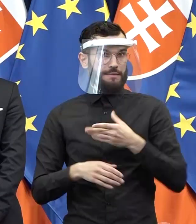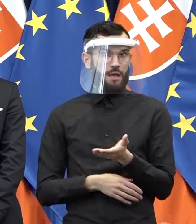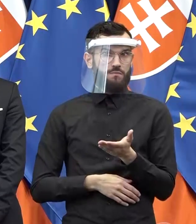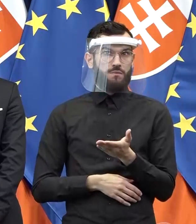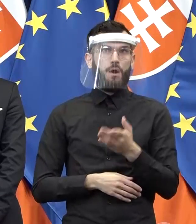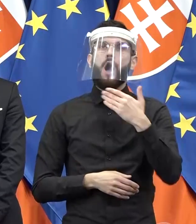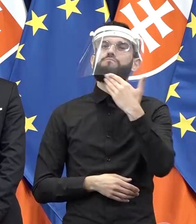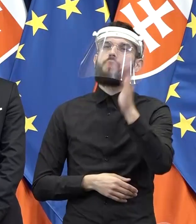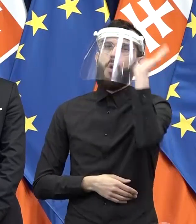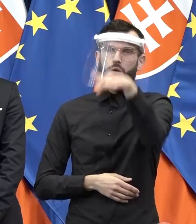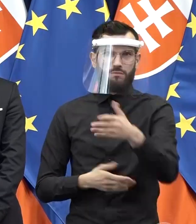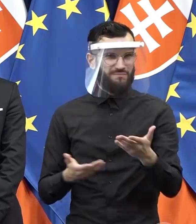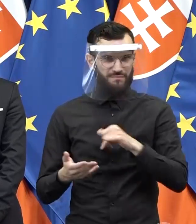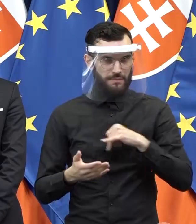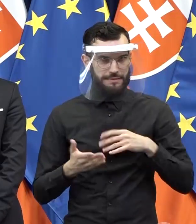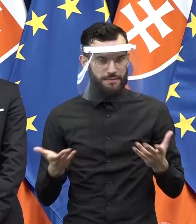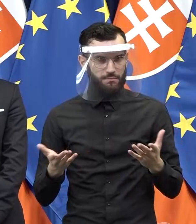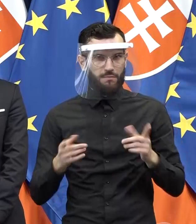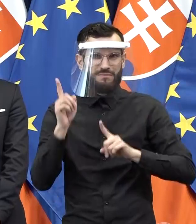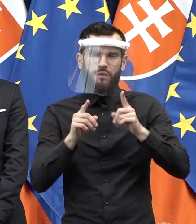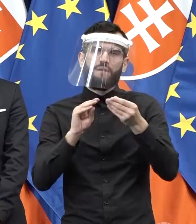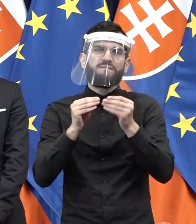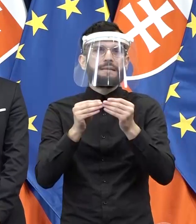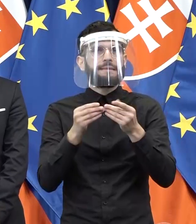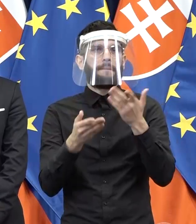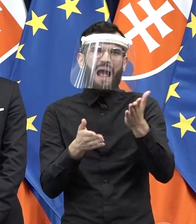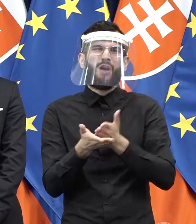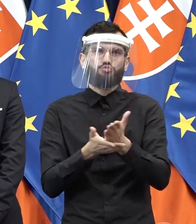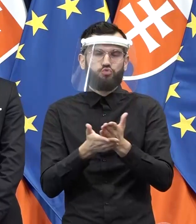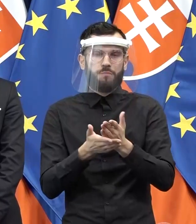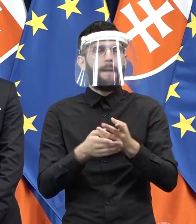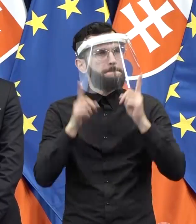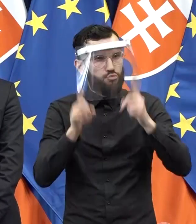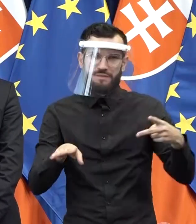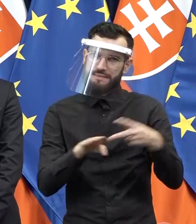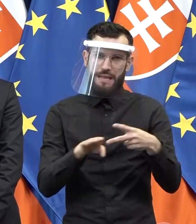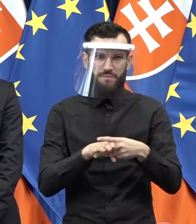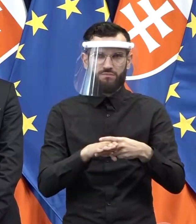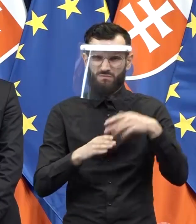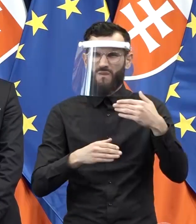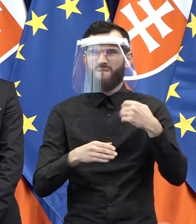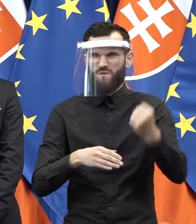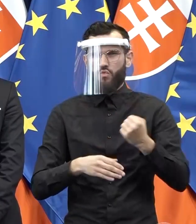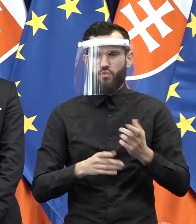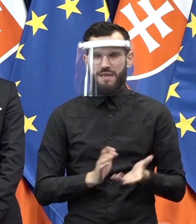keď skončí korona. Čiže sú tam jednoducho niektoré tieto slúžby, ktoré musíme zabezpečiť, aby fungovali.